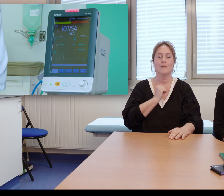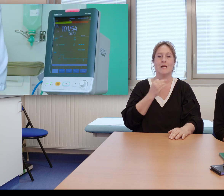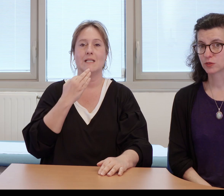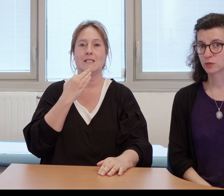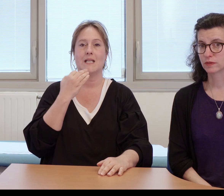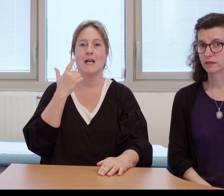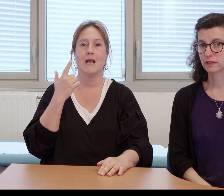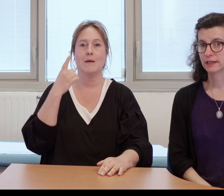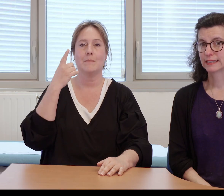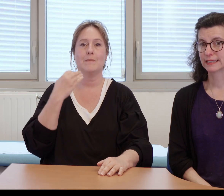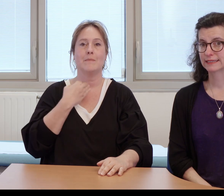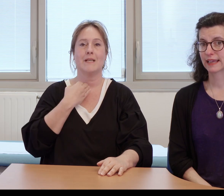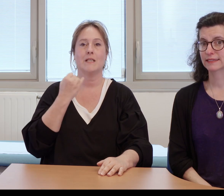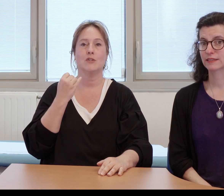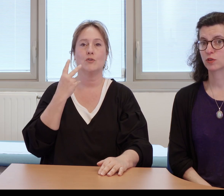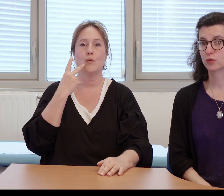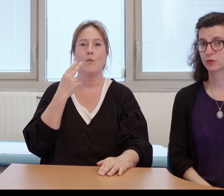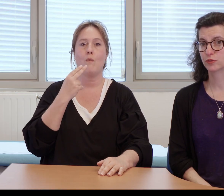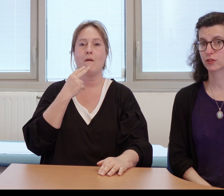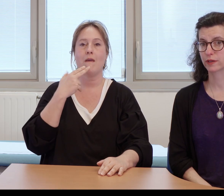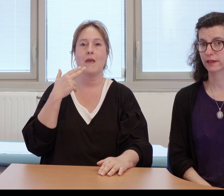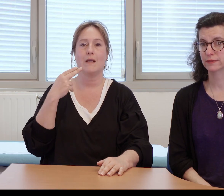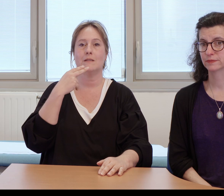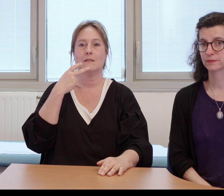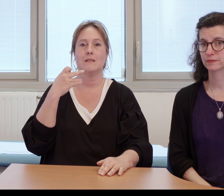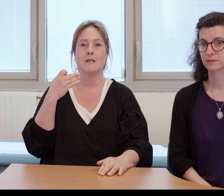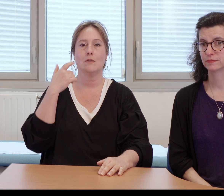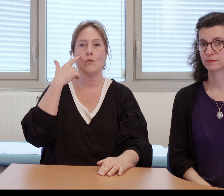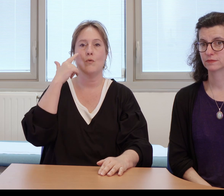C'est la pression qu'exerce le flux sanguin